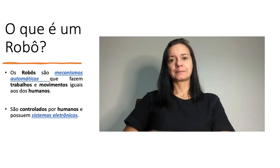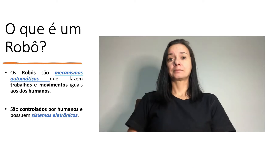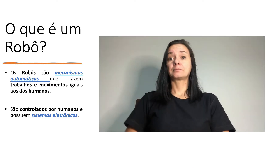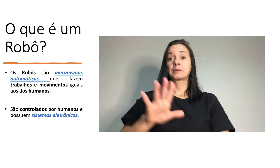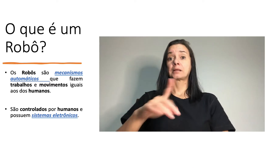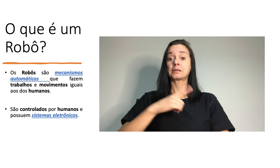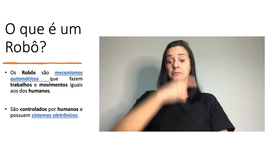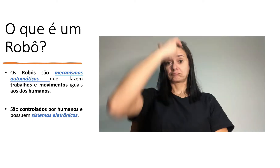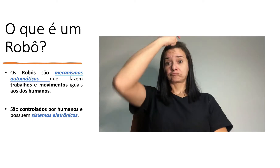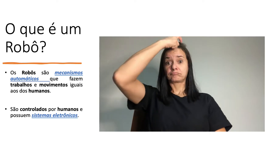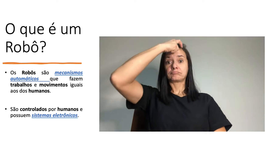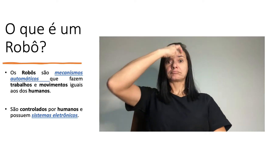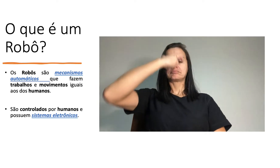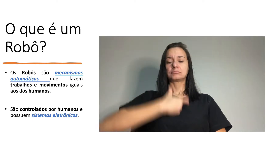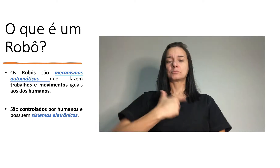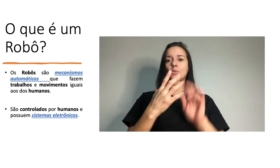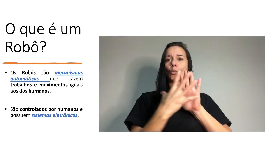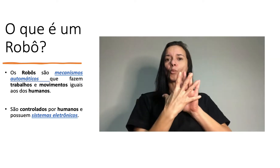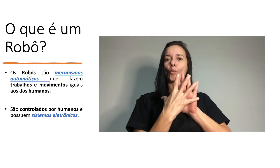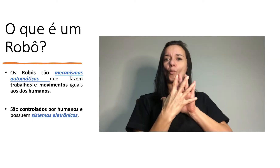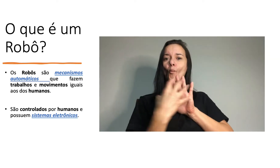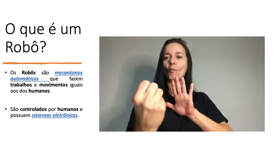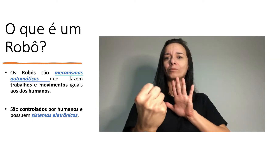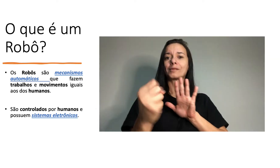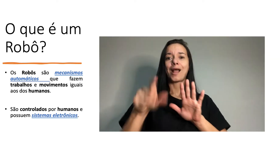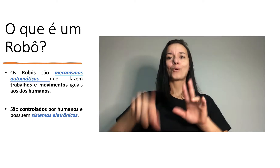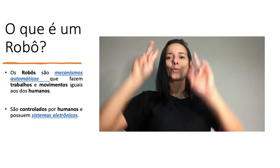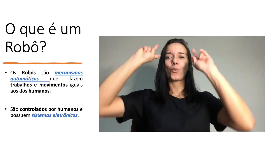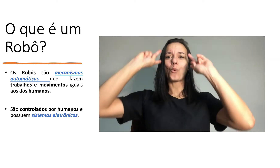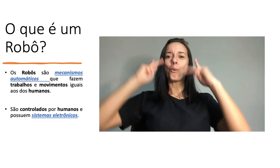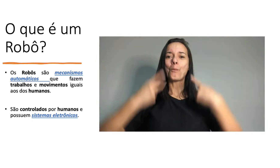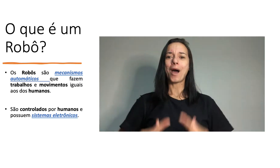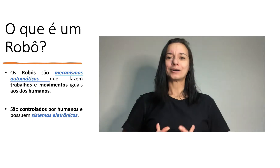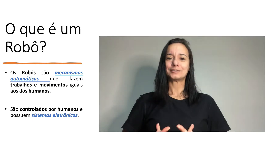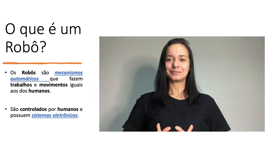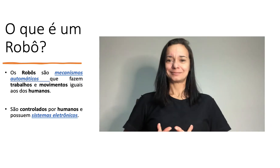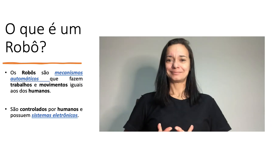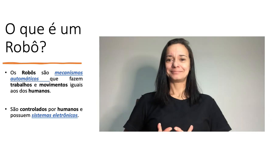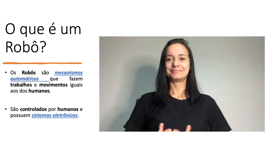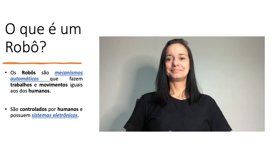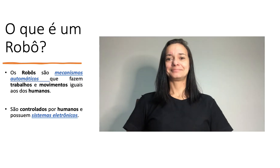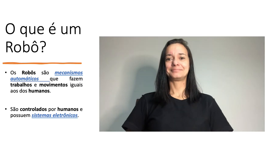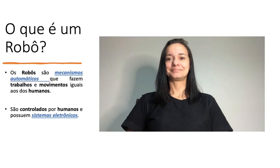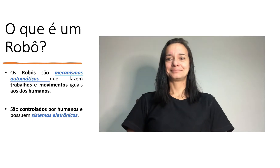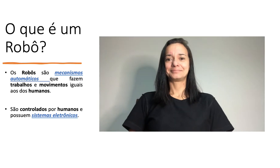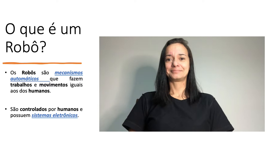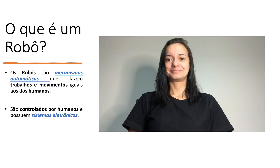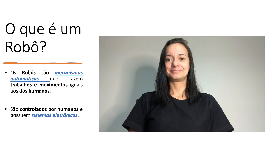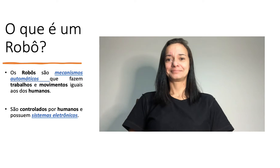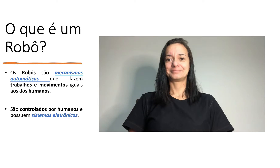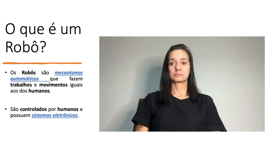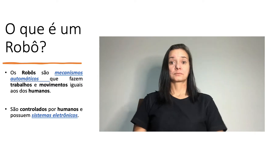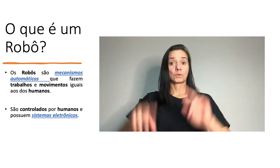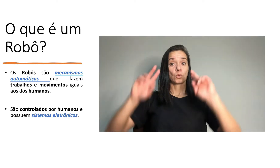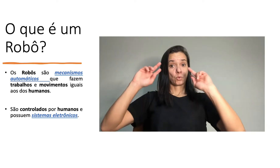que fazem trabalhos e movimentos iguais aos dos humanos.